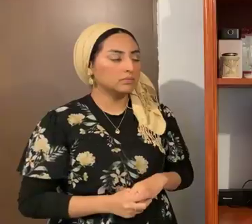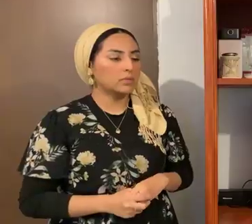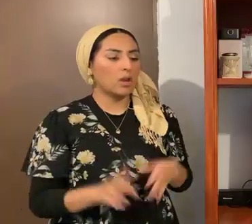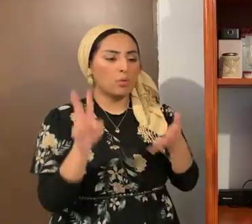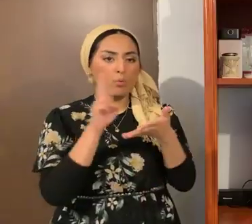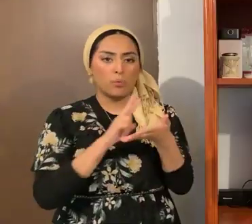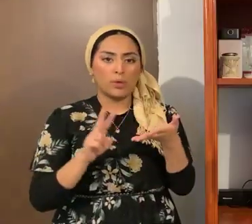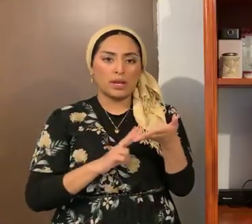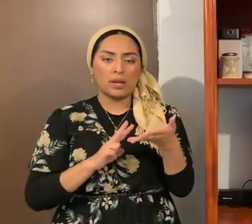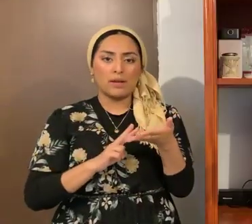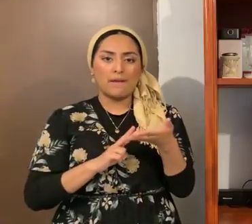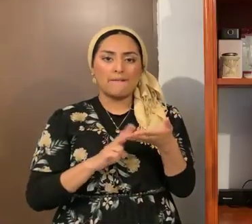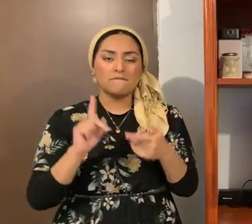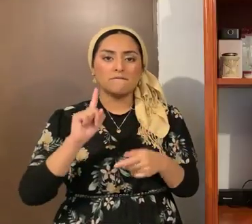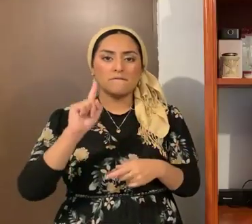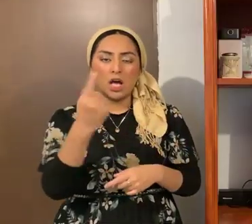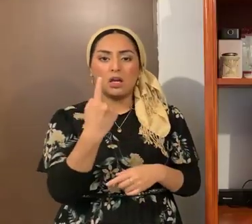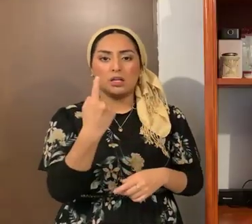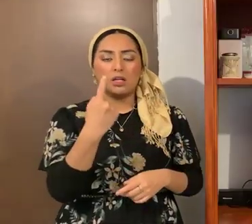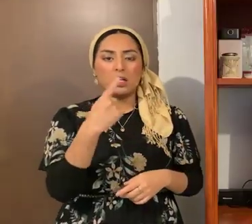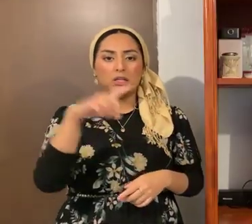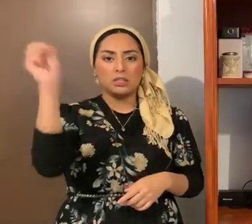vamos a leer 1 Samuel